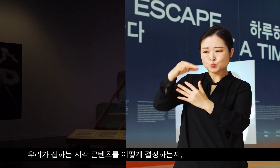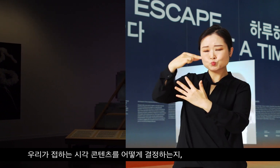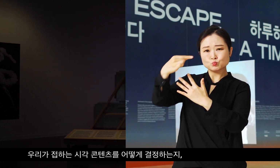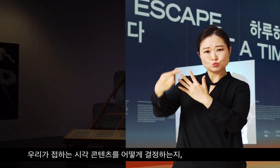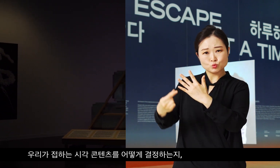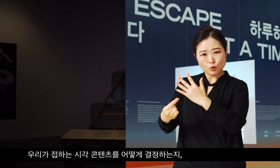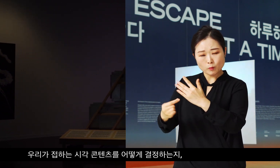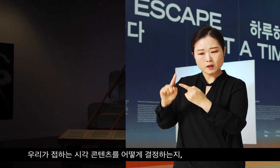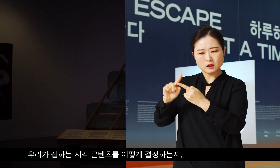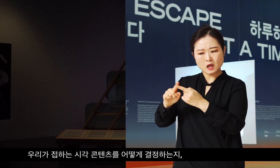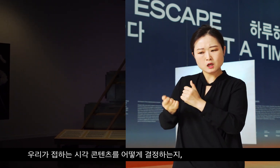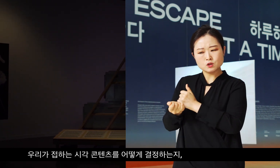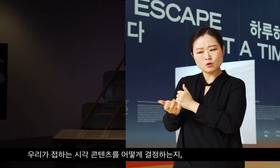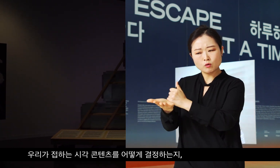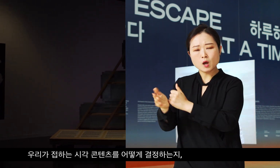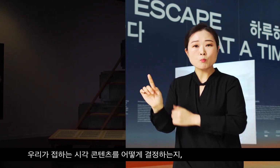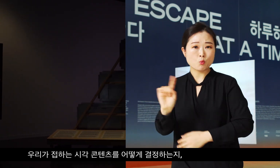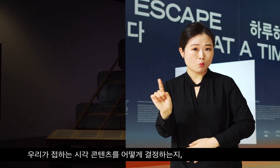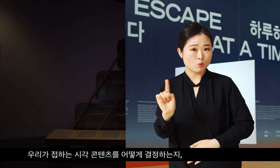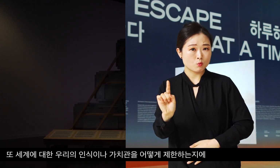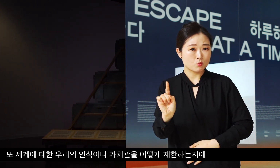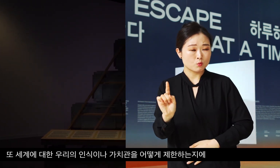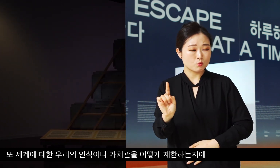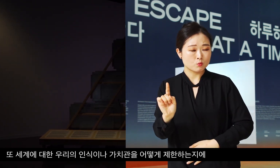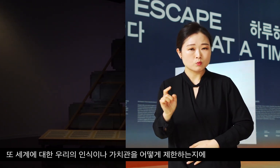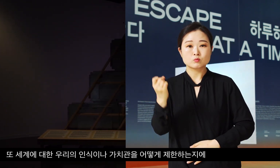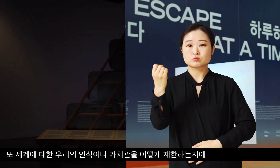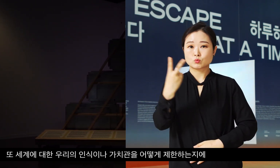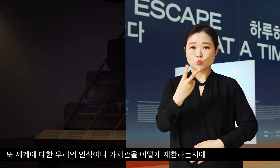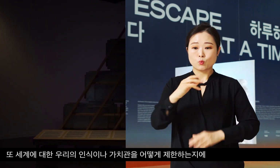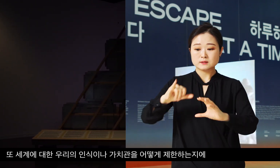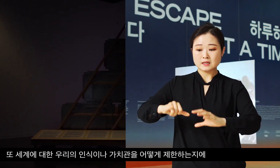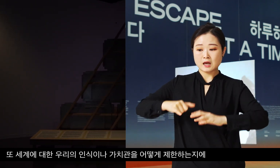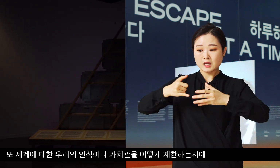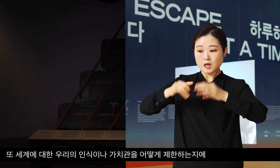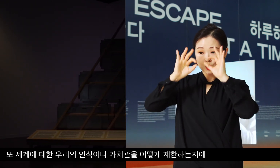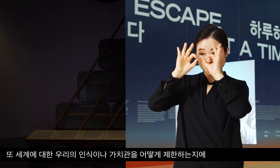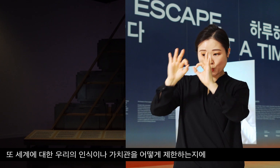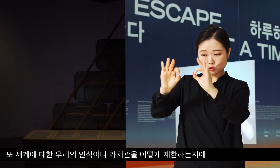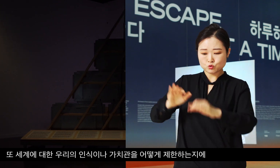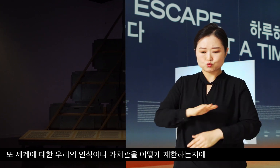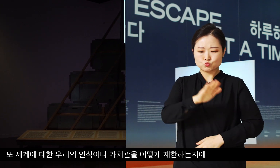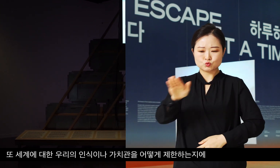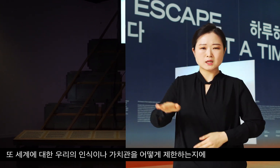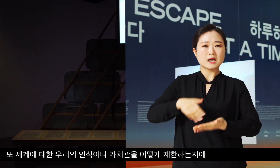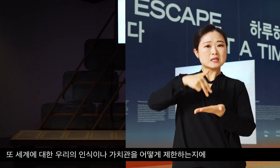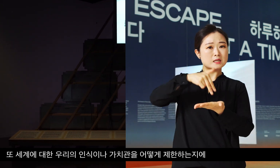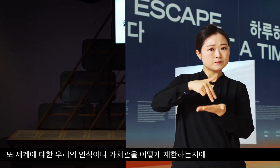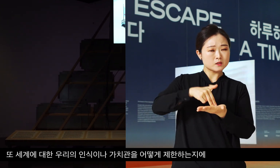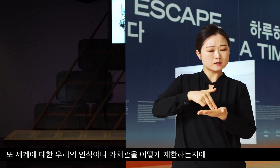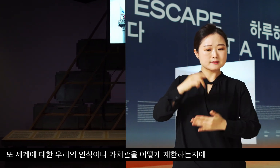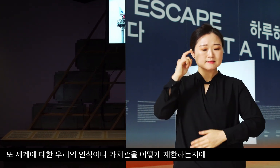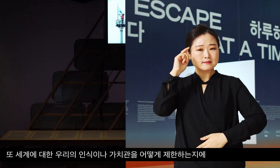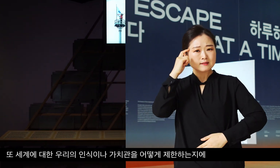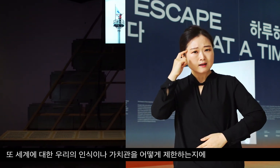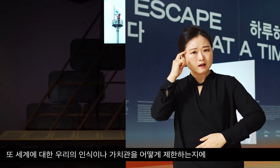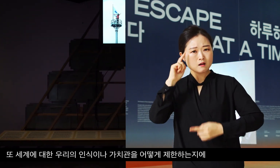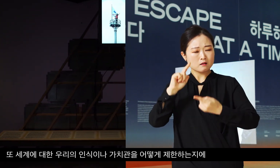어떻게 결정하는지, 또 세계에 대한 우리의 인식이나 가치관을 어떻게 제한하는지에